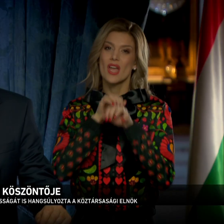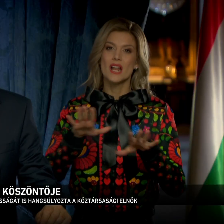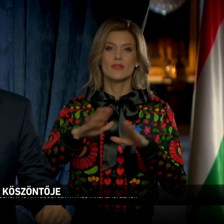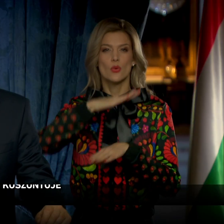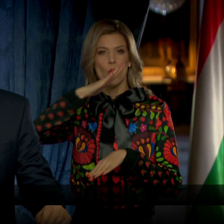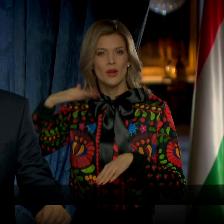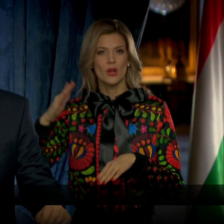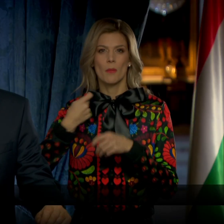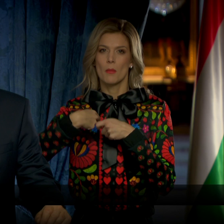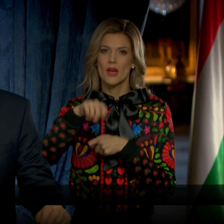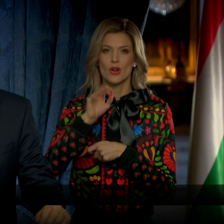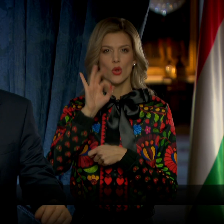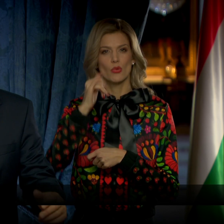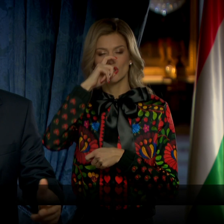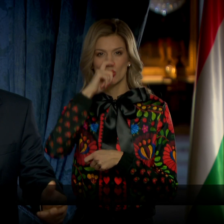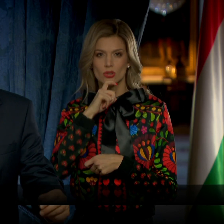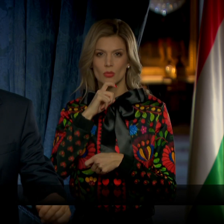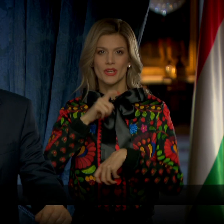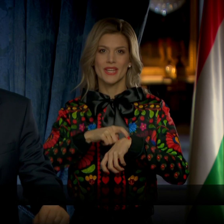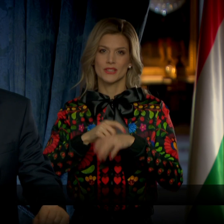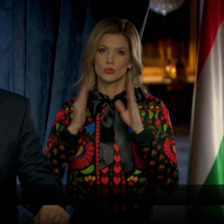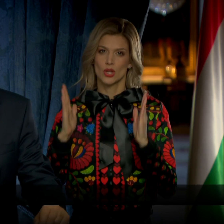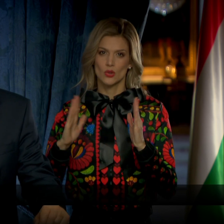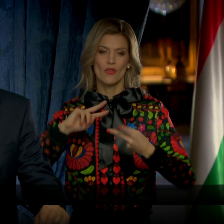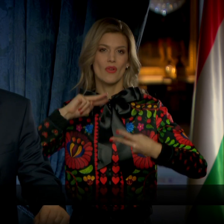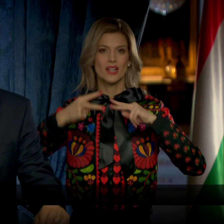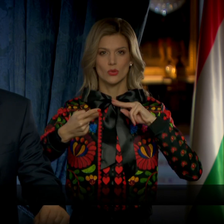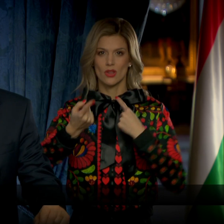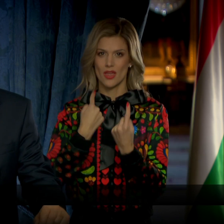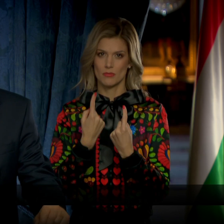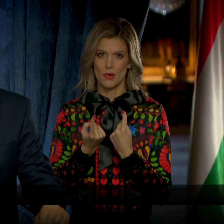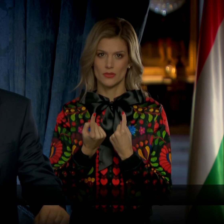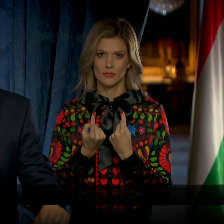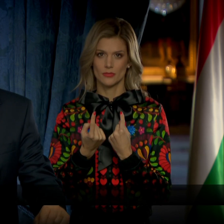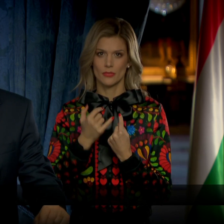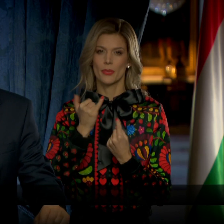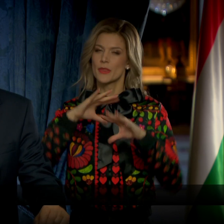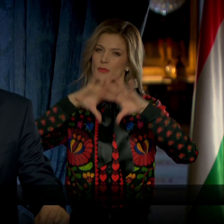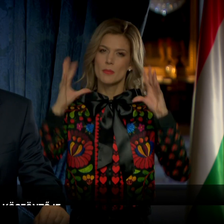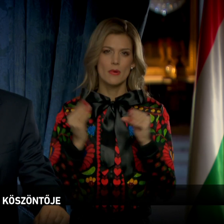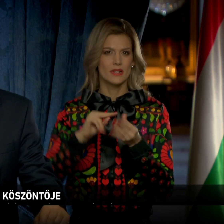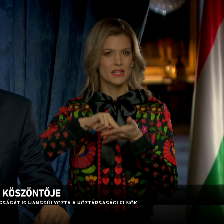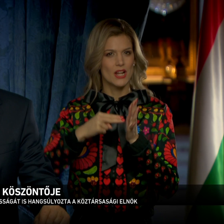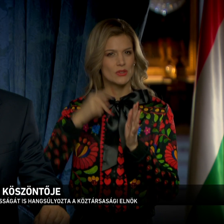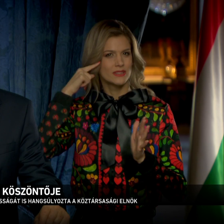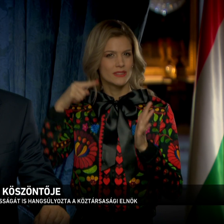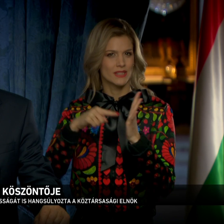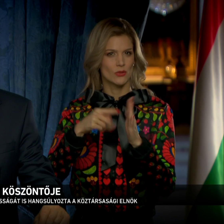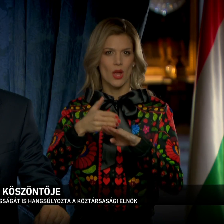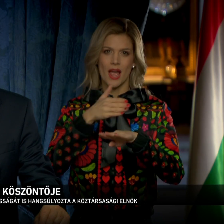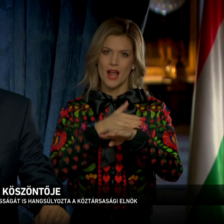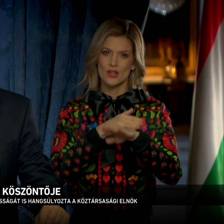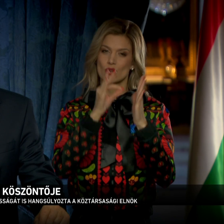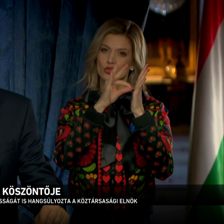járvány hullámainak megfelelően jobb és rosszabb időszakok váltották egymást. És minden tervünk, célunk